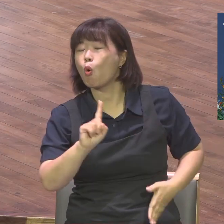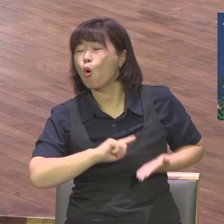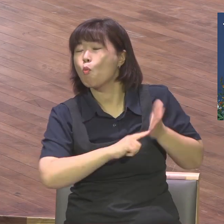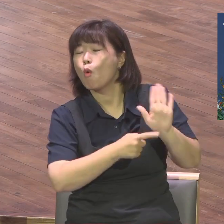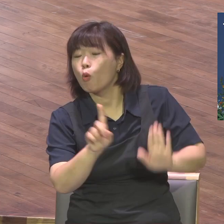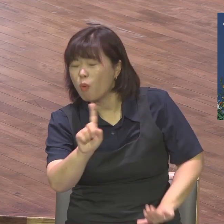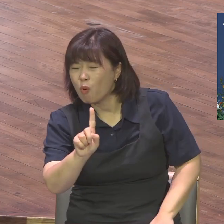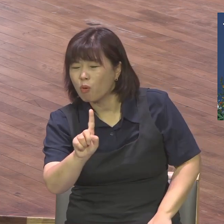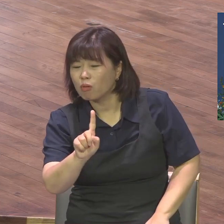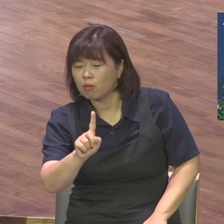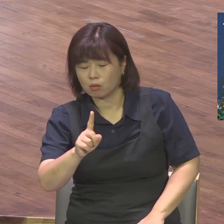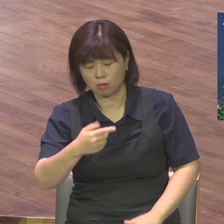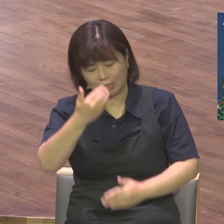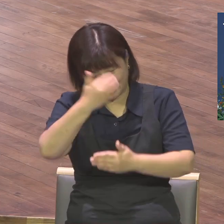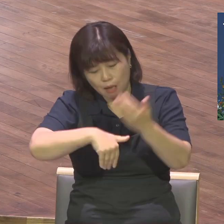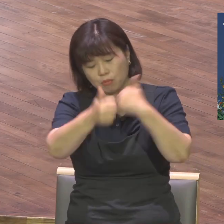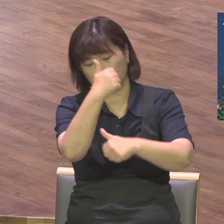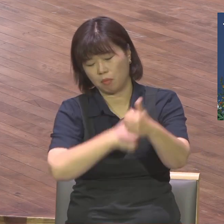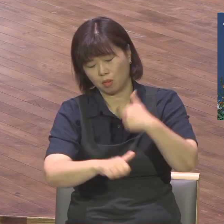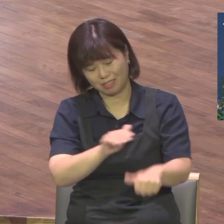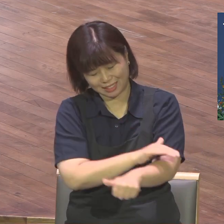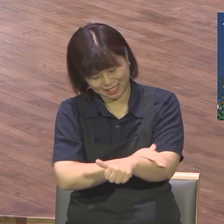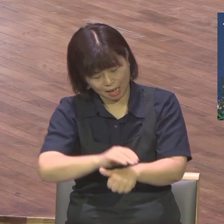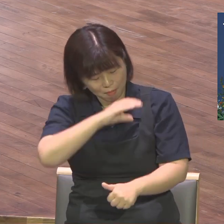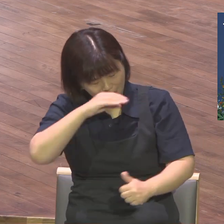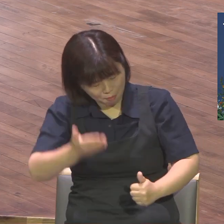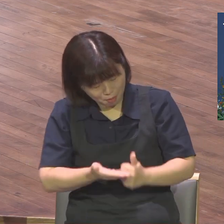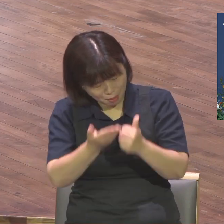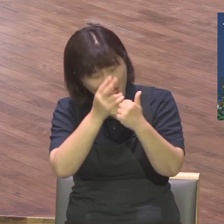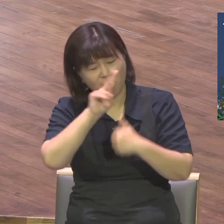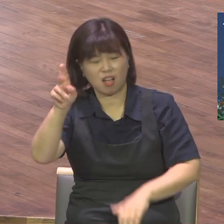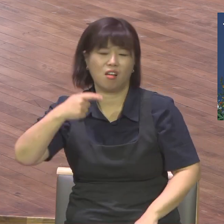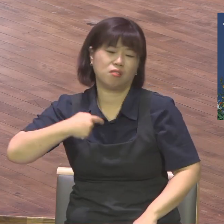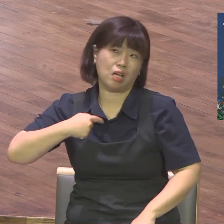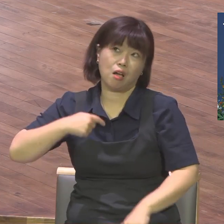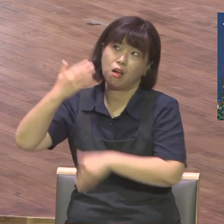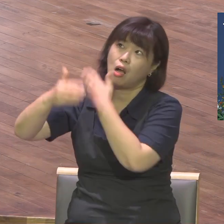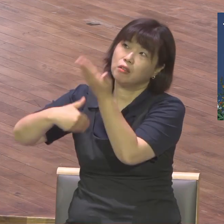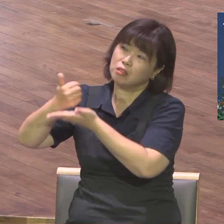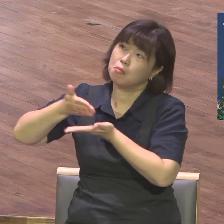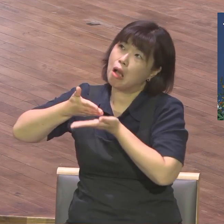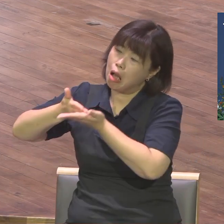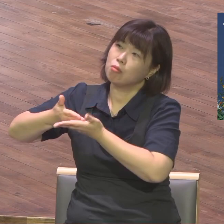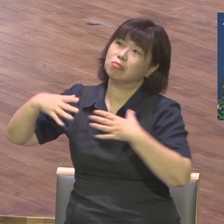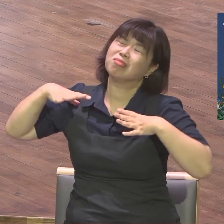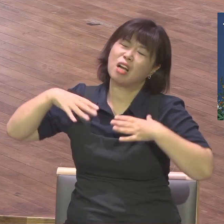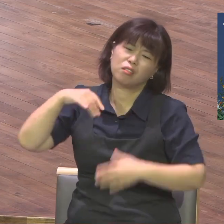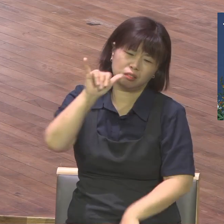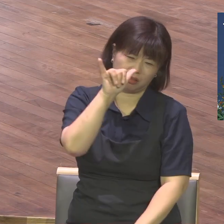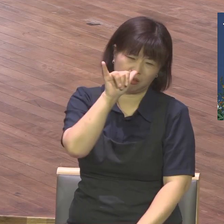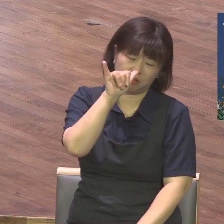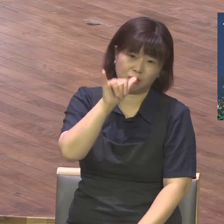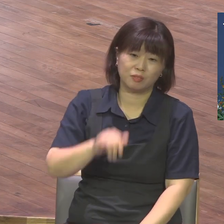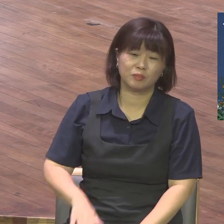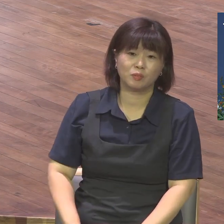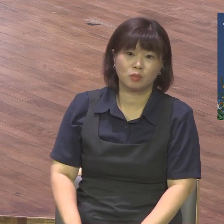영계 모든 성도들, 어둠이 땅을 덮고 캄캄함이 만민을 가리우는 이 시대에 이 땅이 거루터기로서 그리스도 절대